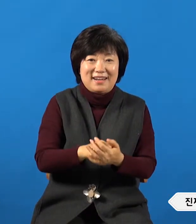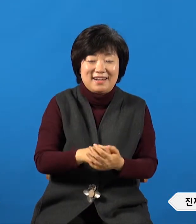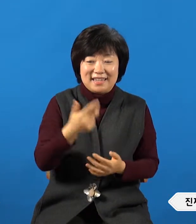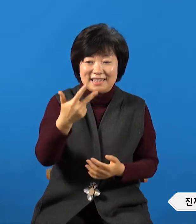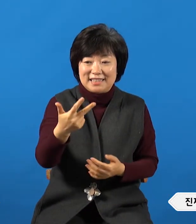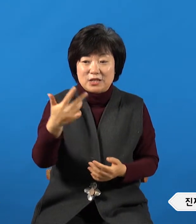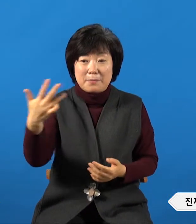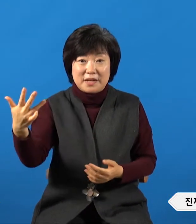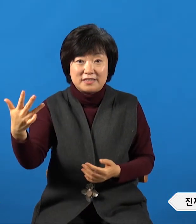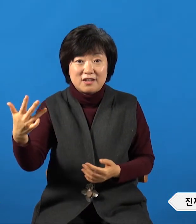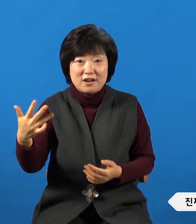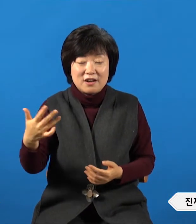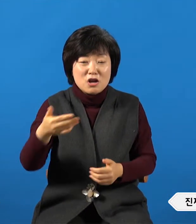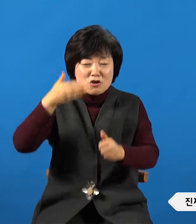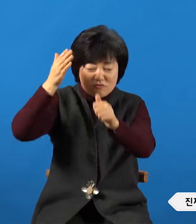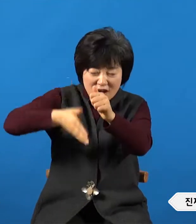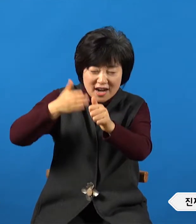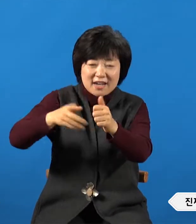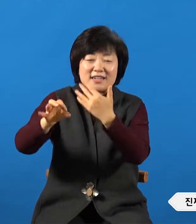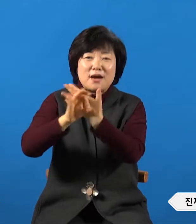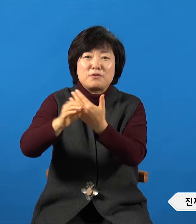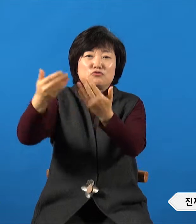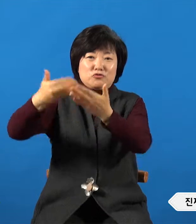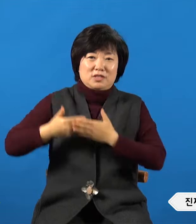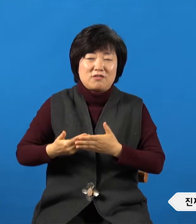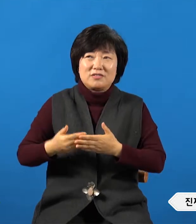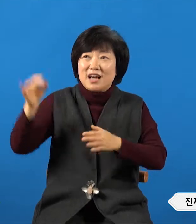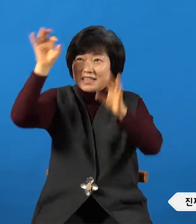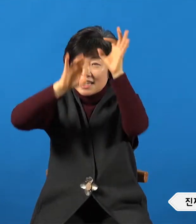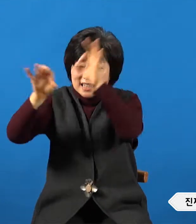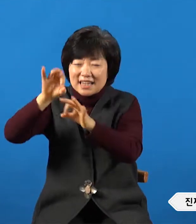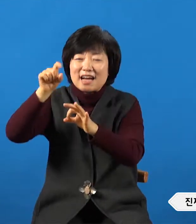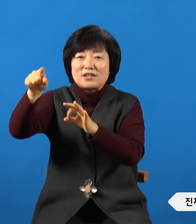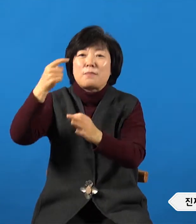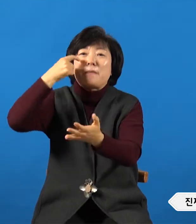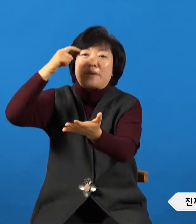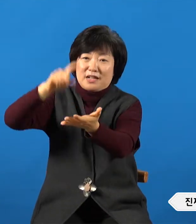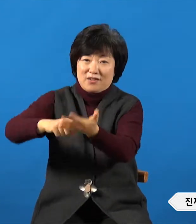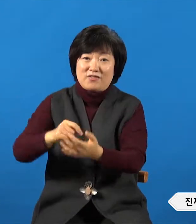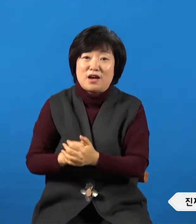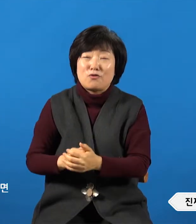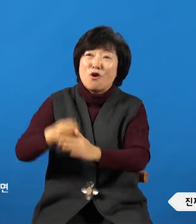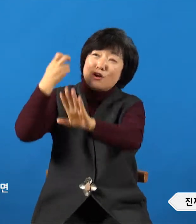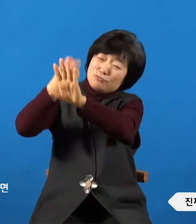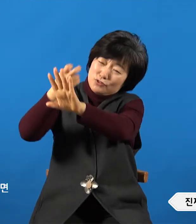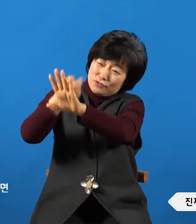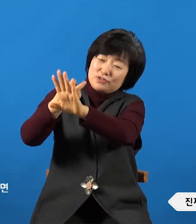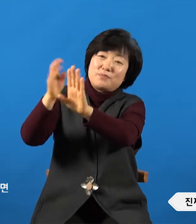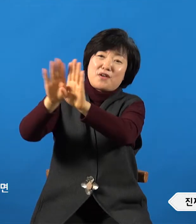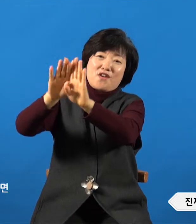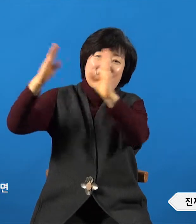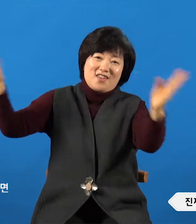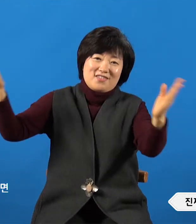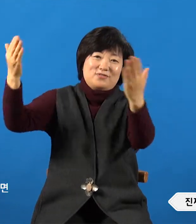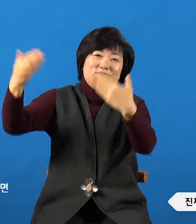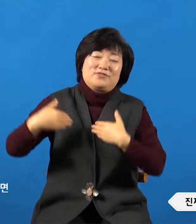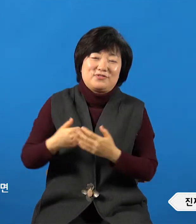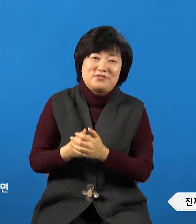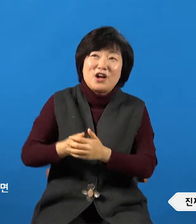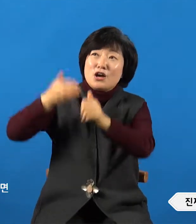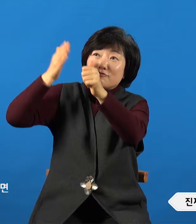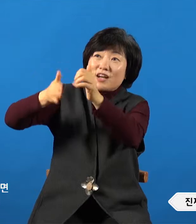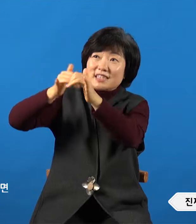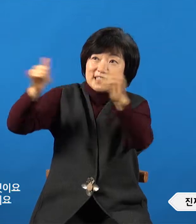등장합니다. 7절, 8절 구하라 그리하면 너에게 주실 것이요 찾으라 그리하면 찾아낼 것이요 문을 두드리라 그리하면 너에게 열릴